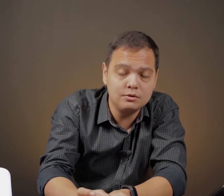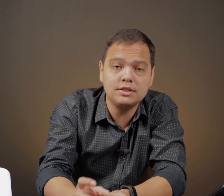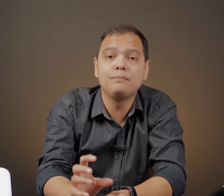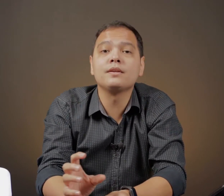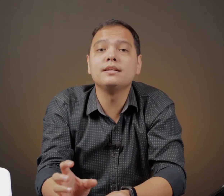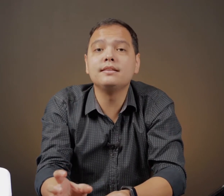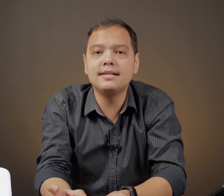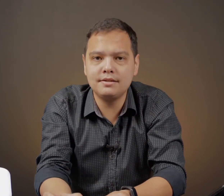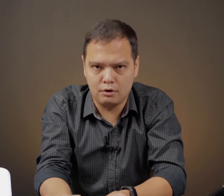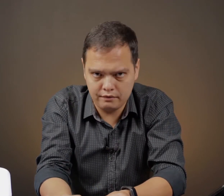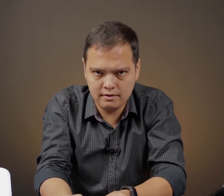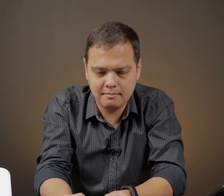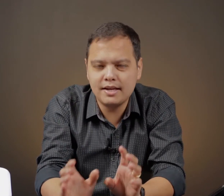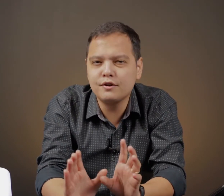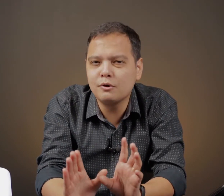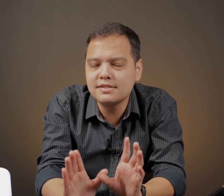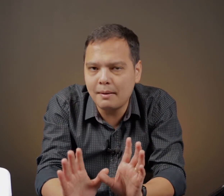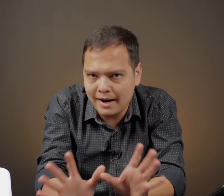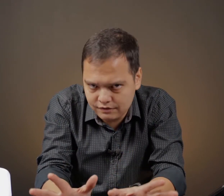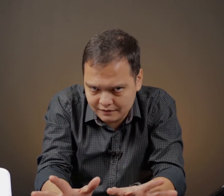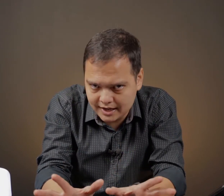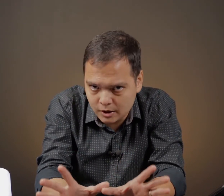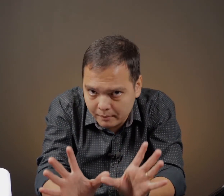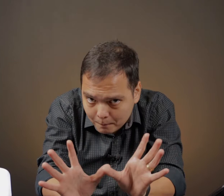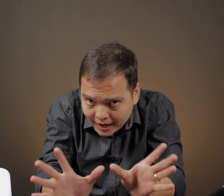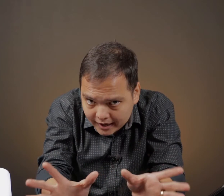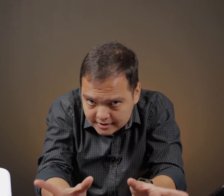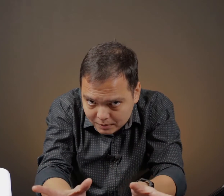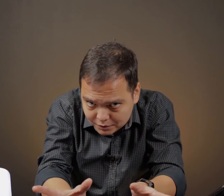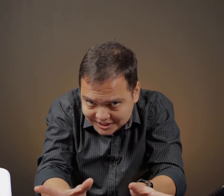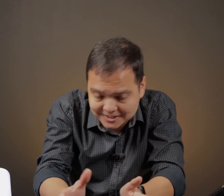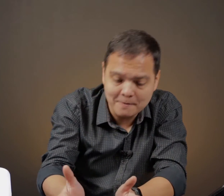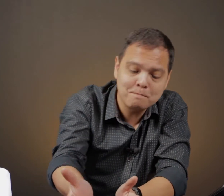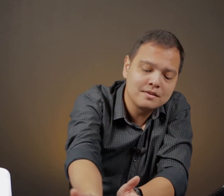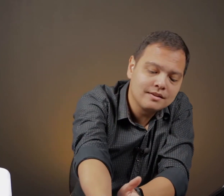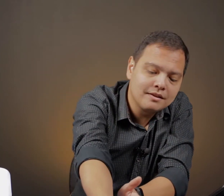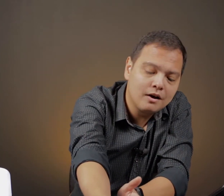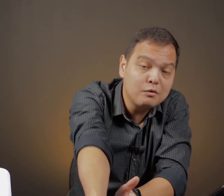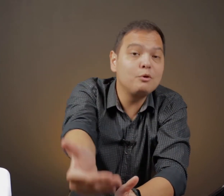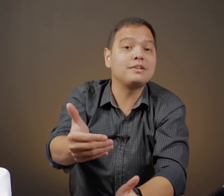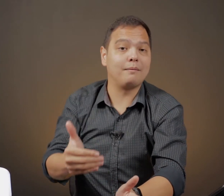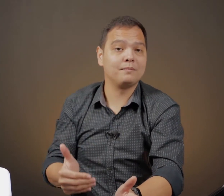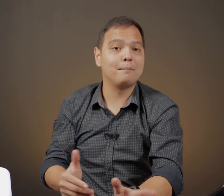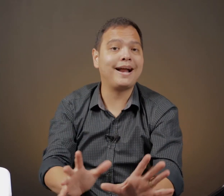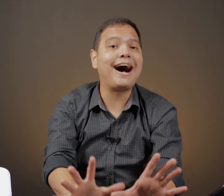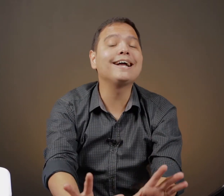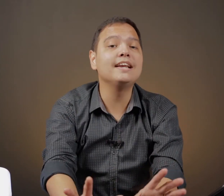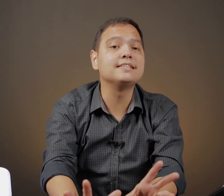se desenvolve. Mas aqui foi só um desabafo, na verdade eu abri um parênteses para vocês. Agora vamos voltar para